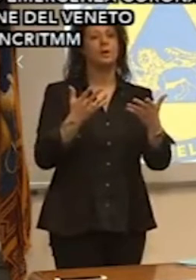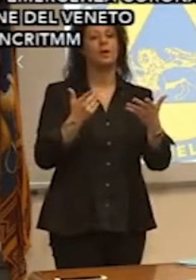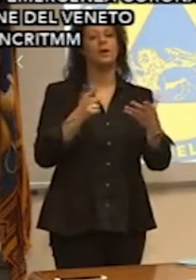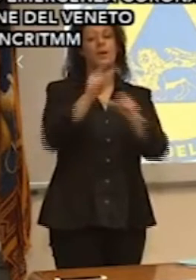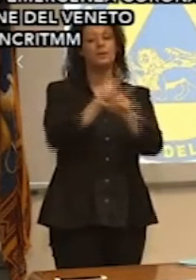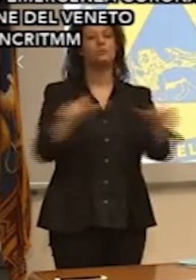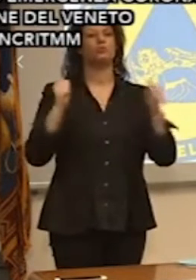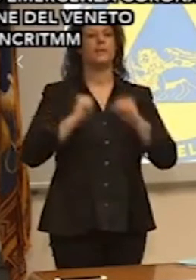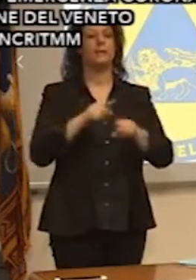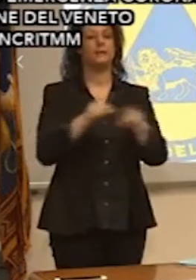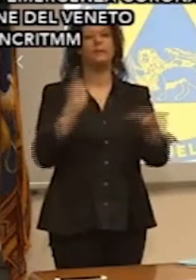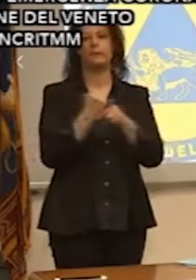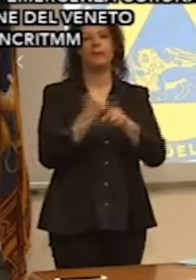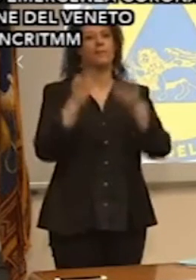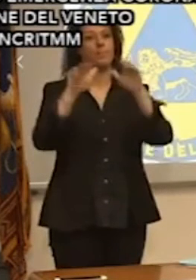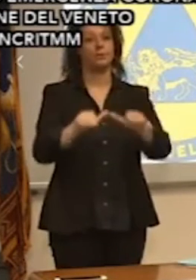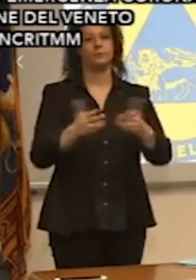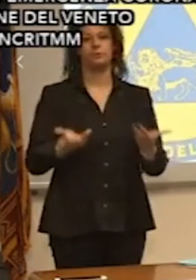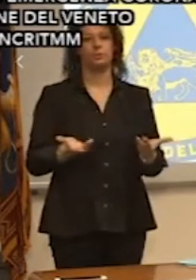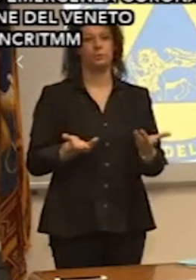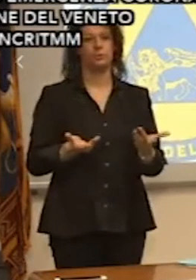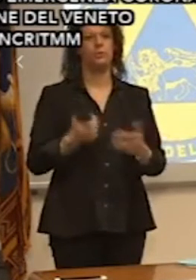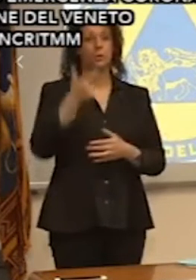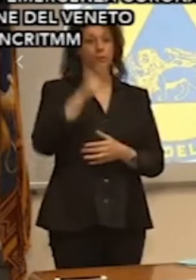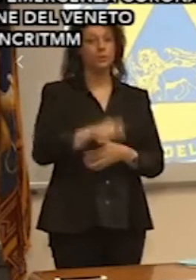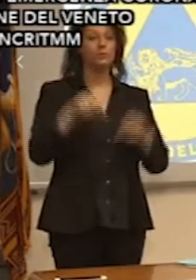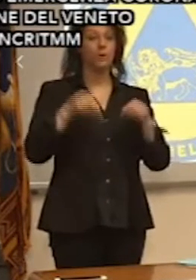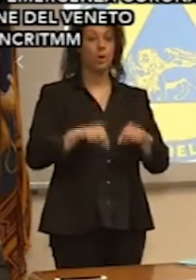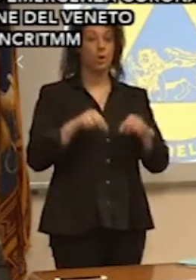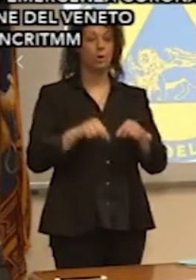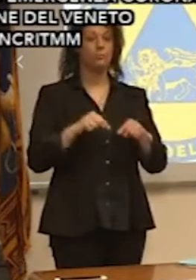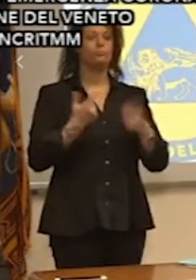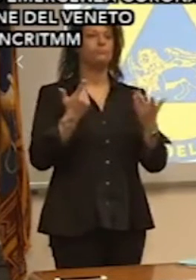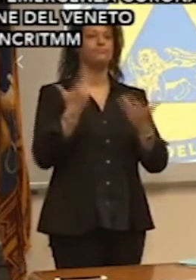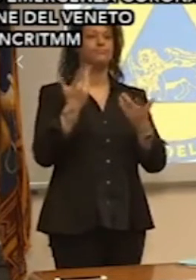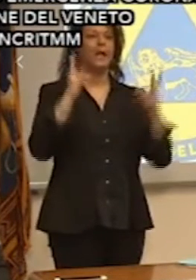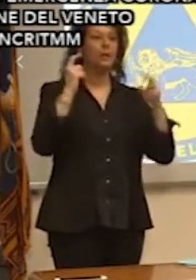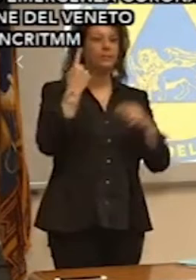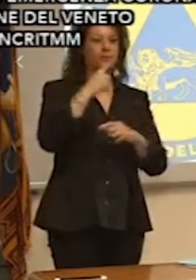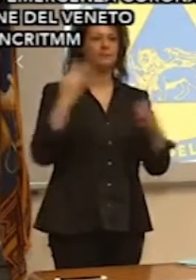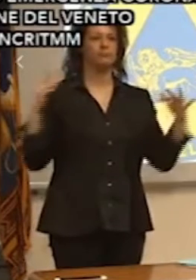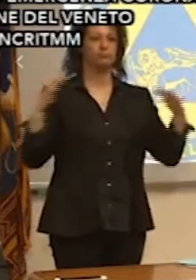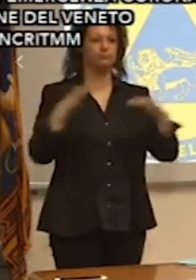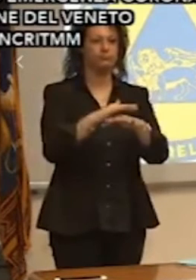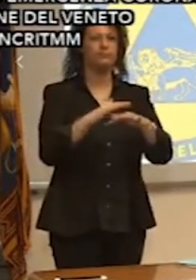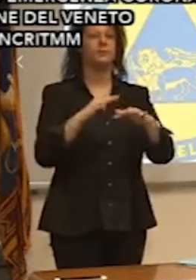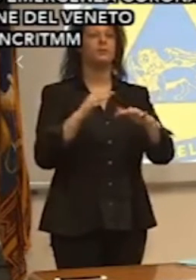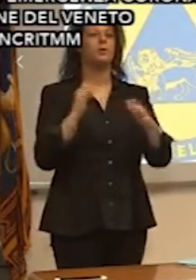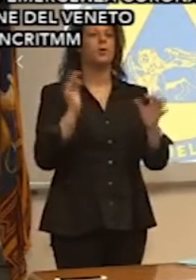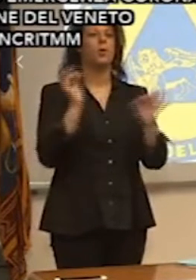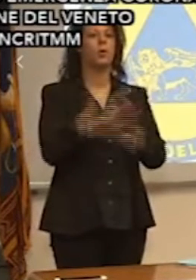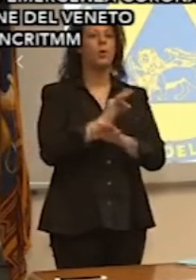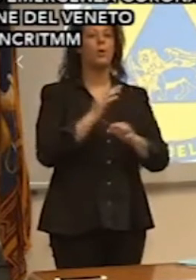perché oggi il tema degli assembramenti piuttosto che il tema come si